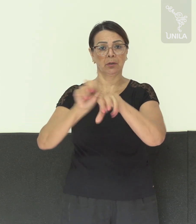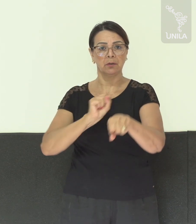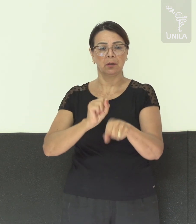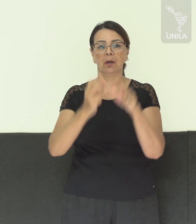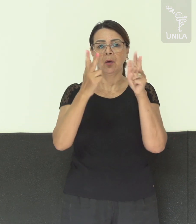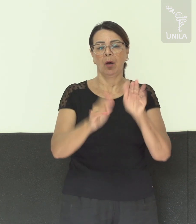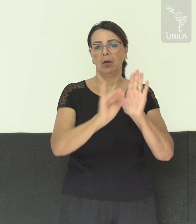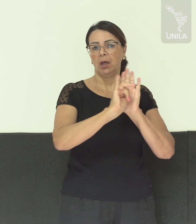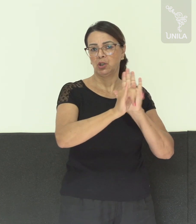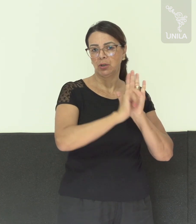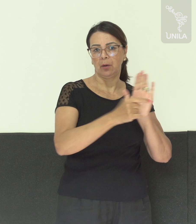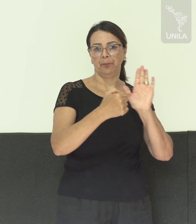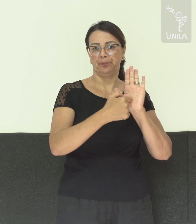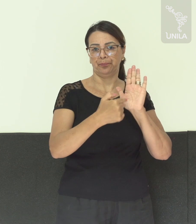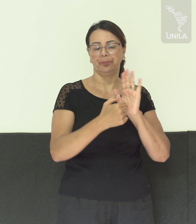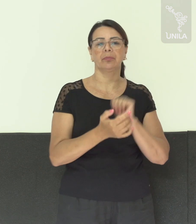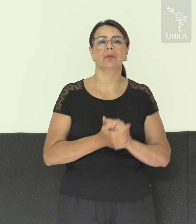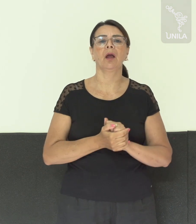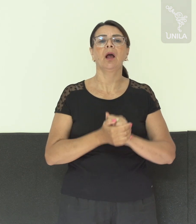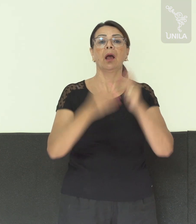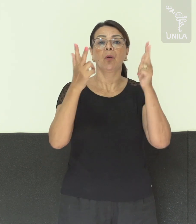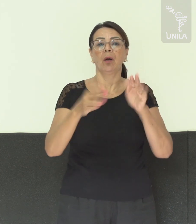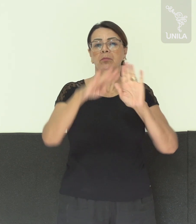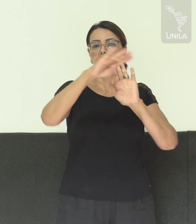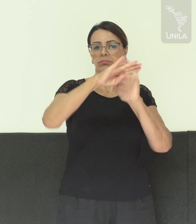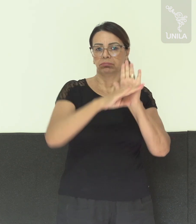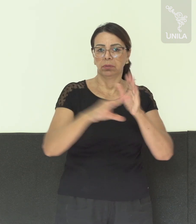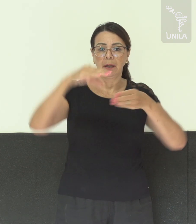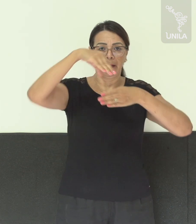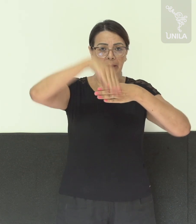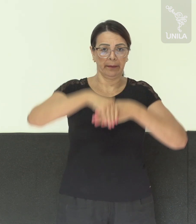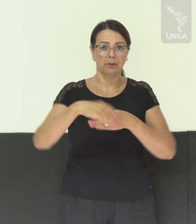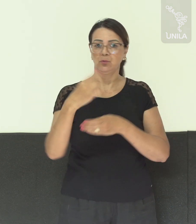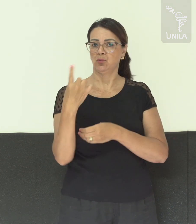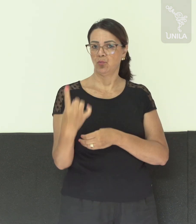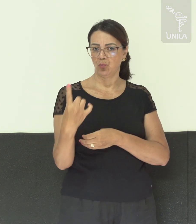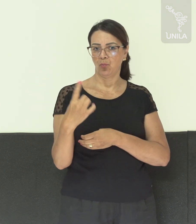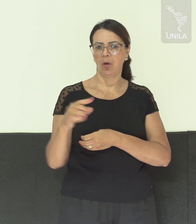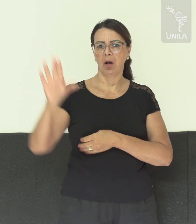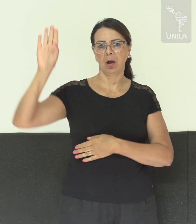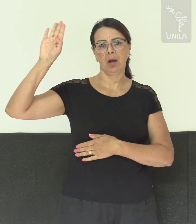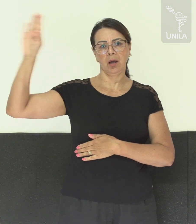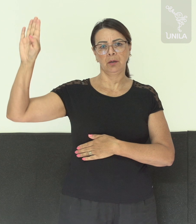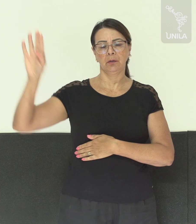edital. Conforme o cronograma elencado no anexo 1, devendo os candidatos se atentarem a